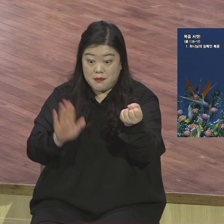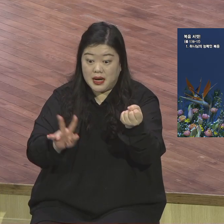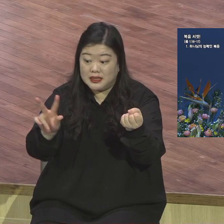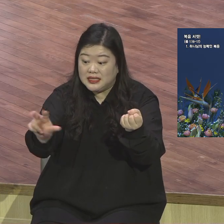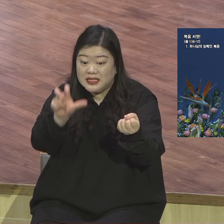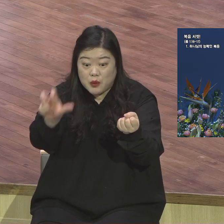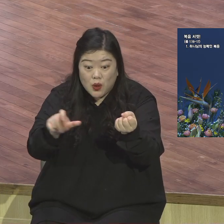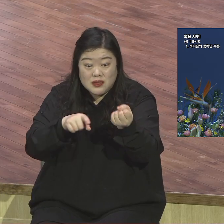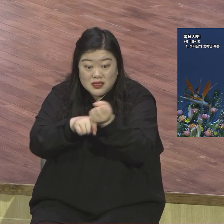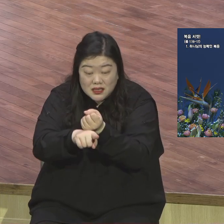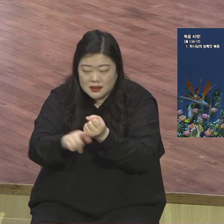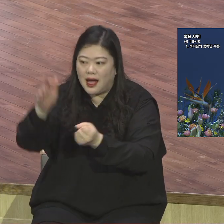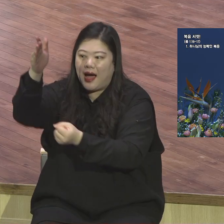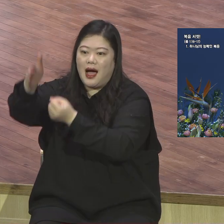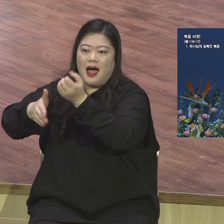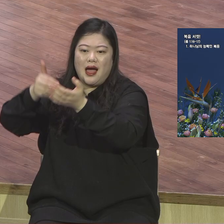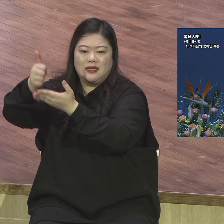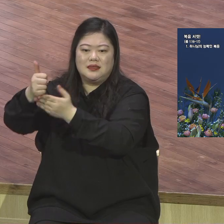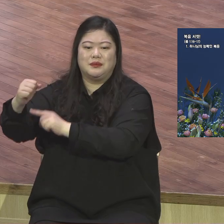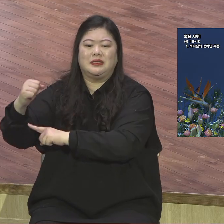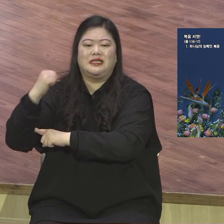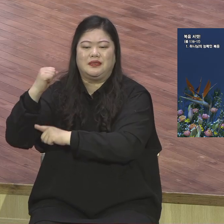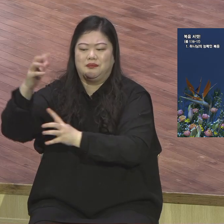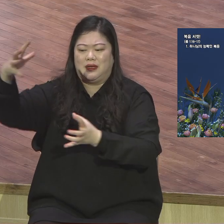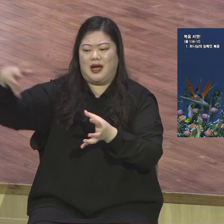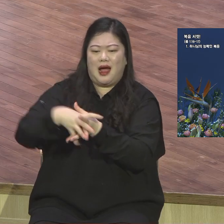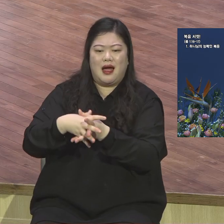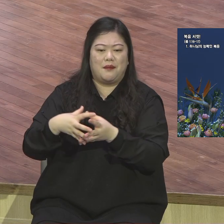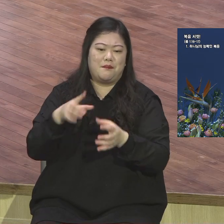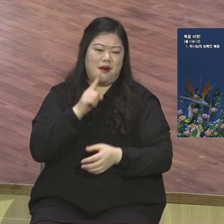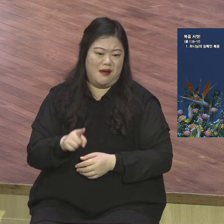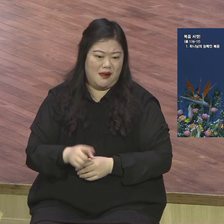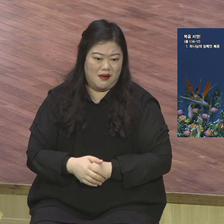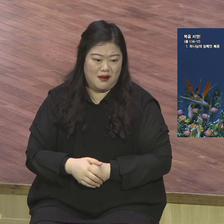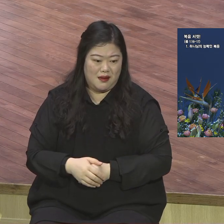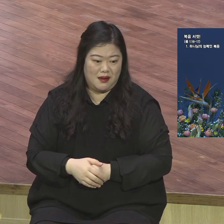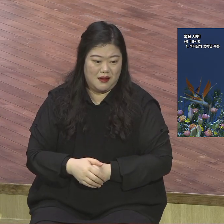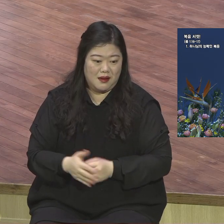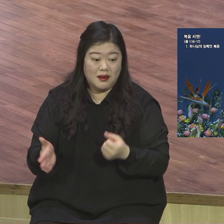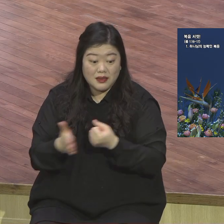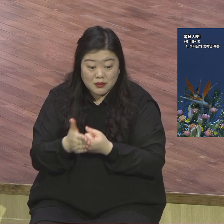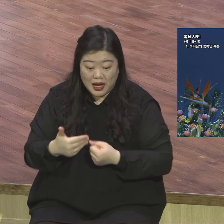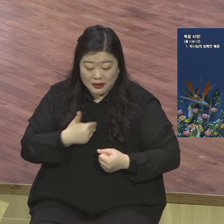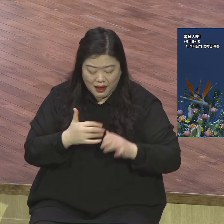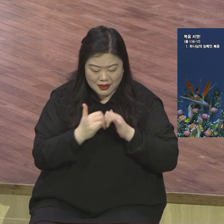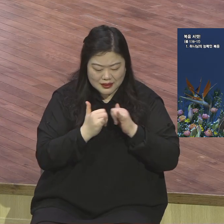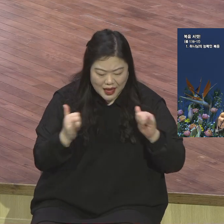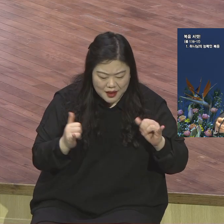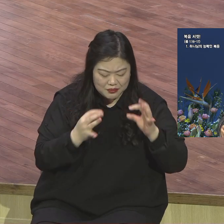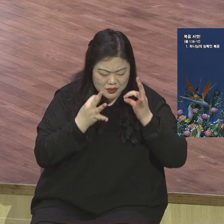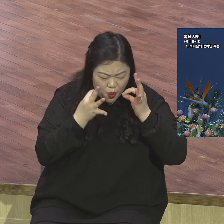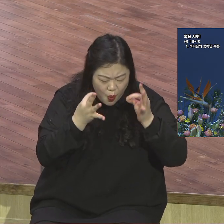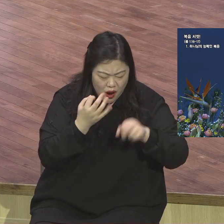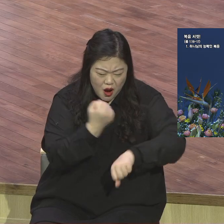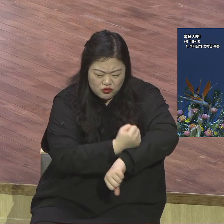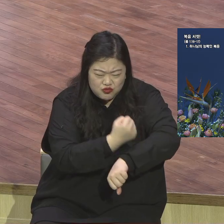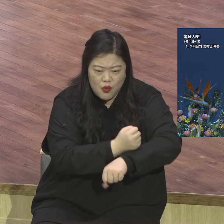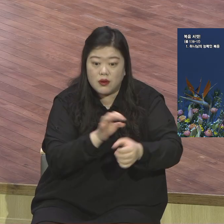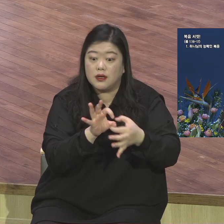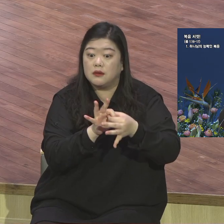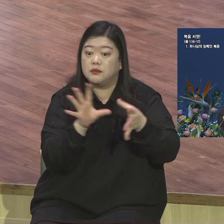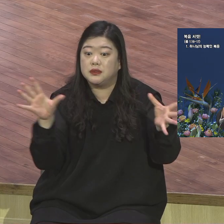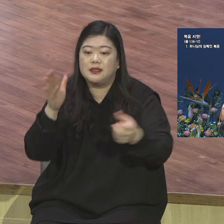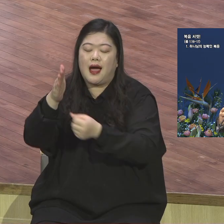통해서 임하게 된다. 그래서 결과적으로 이 모든 것이 하나, 이 땅에 잠시 사는 동안에